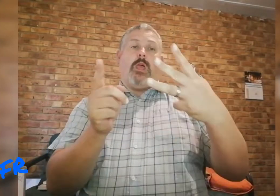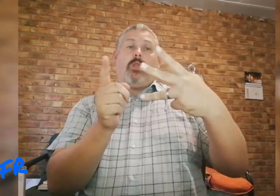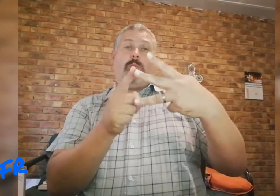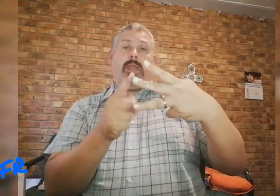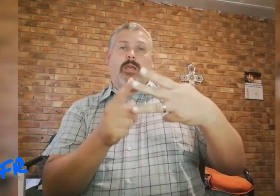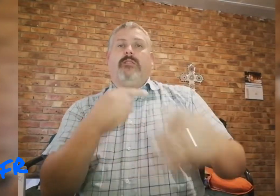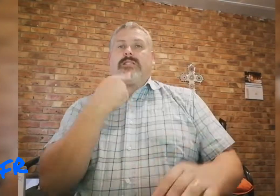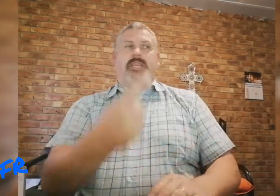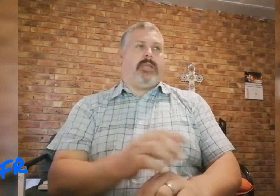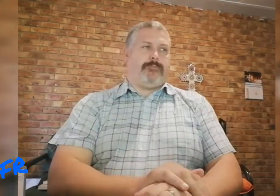Tweede sê,